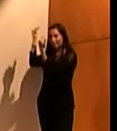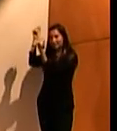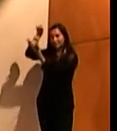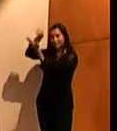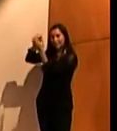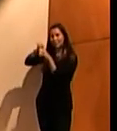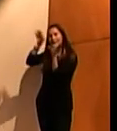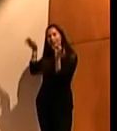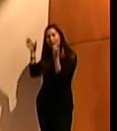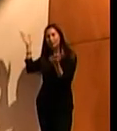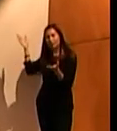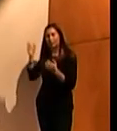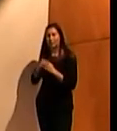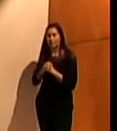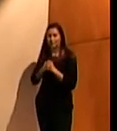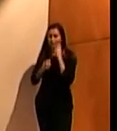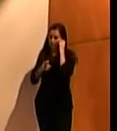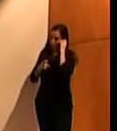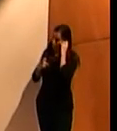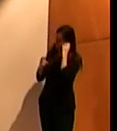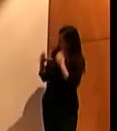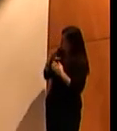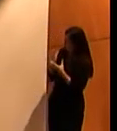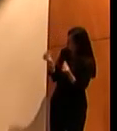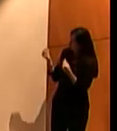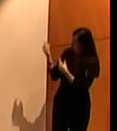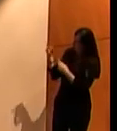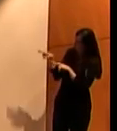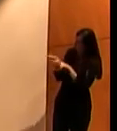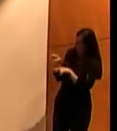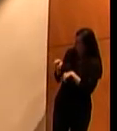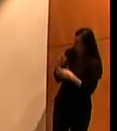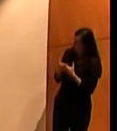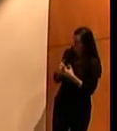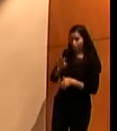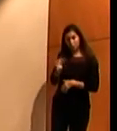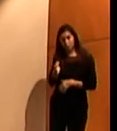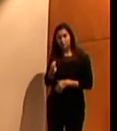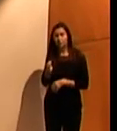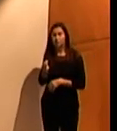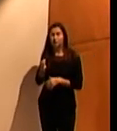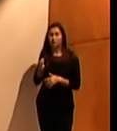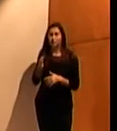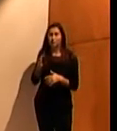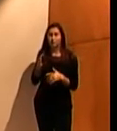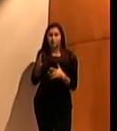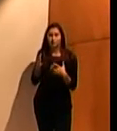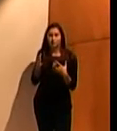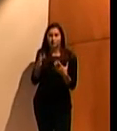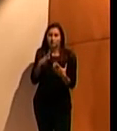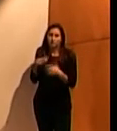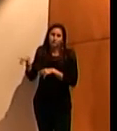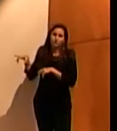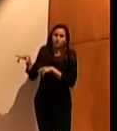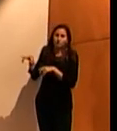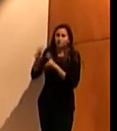donc y a eu pas mal de retours, c'est ça que tu voulais évoquer? Oui. Il y a eu pas mal de retours positifs.